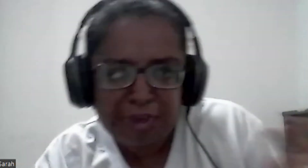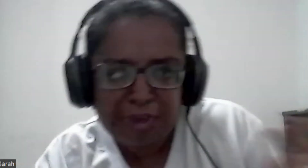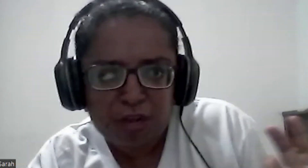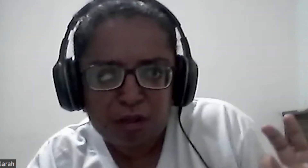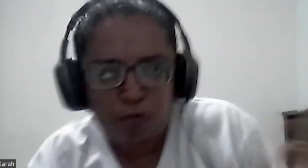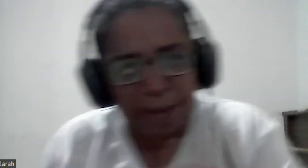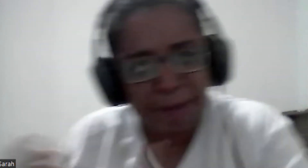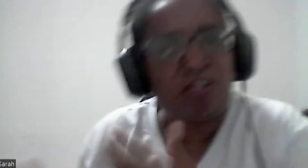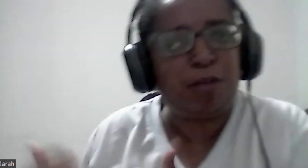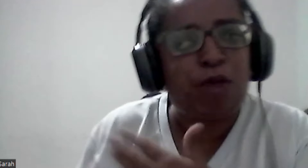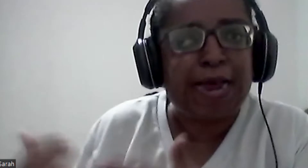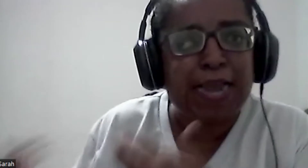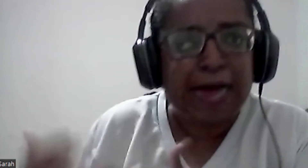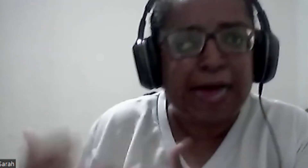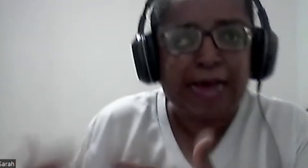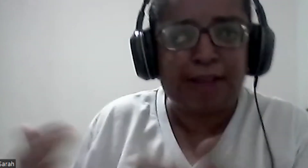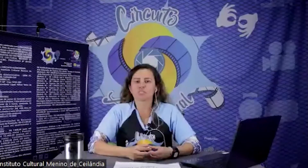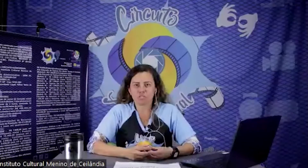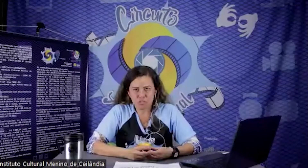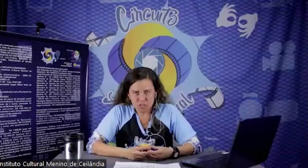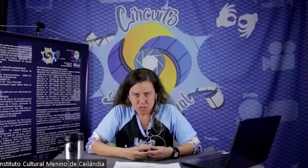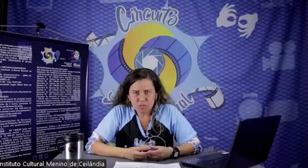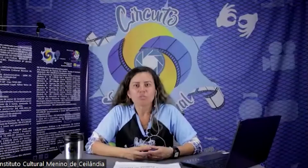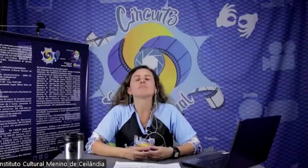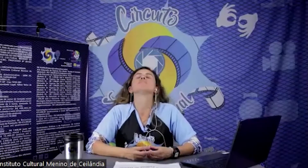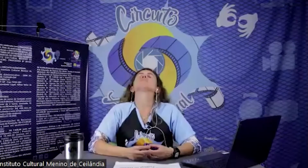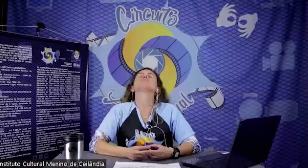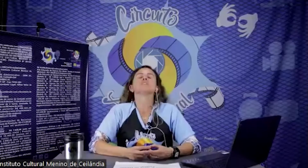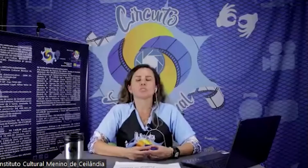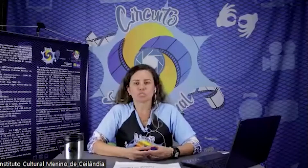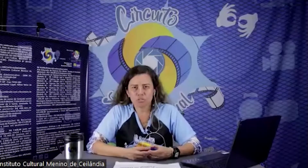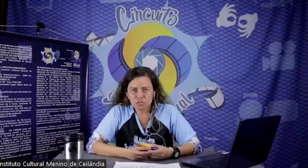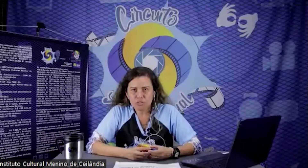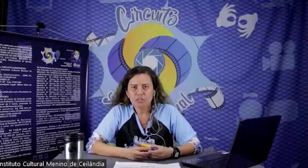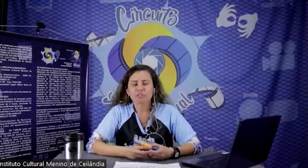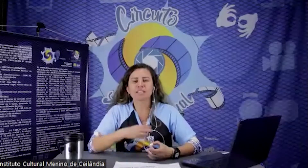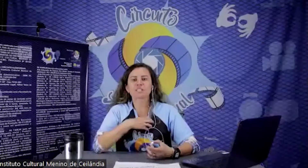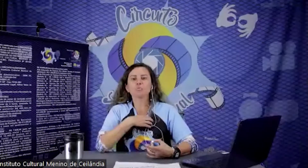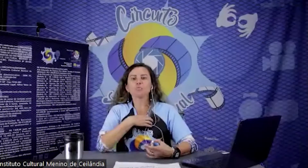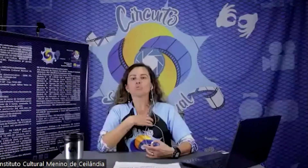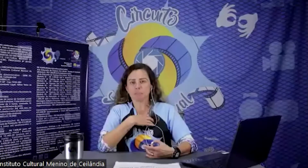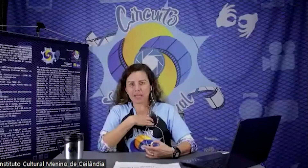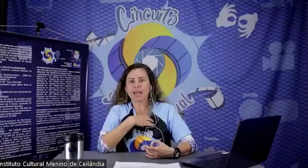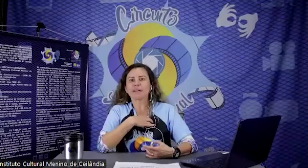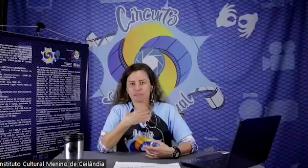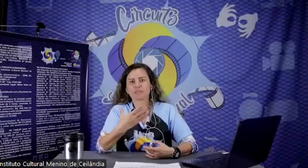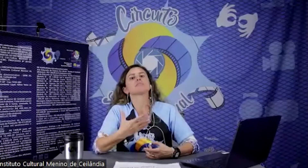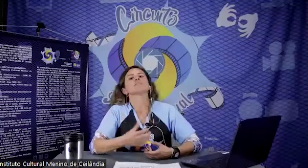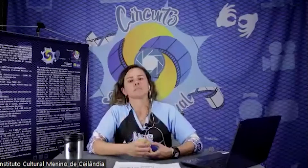David, porque é para estimular ele a se soltar. Aí Isso. Ficar o pessoal seguro fica também, né? nervoso.